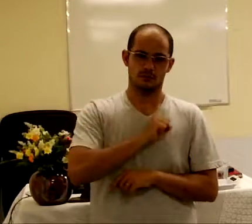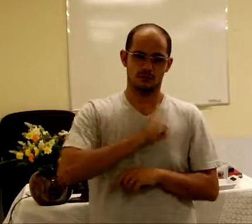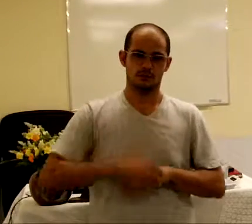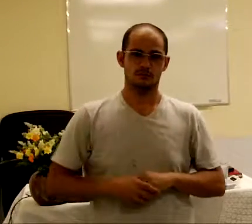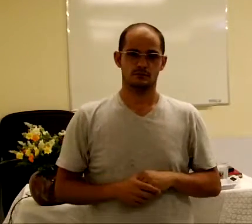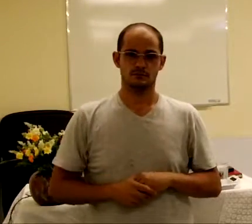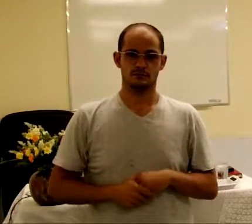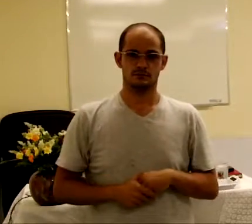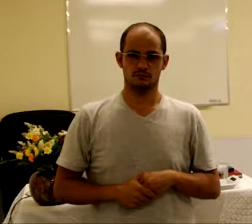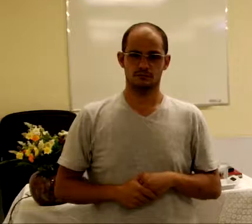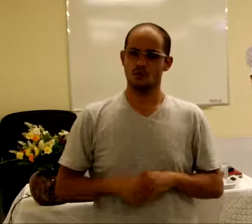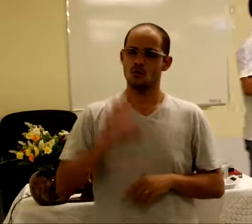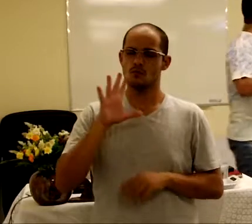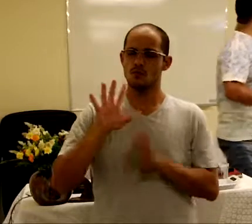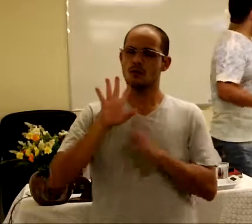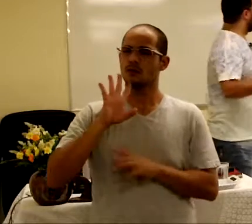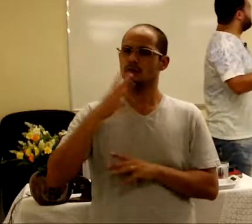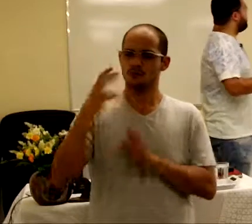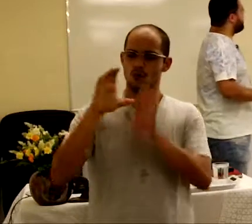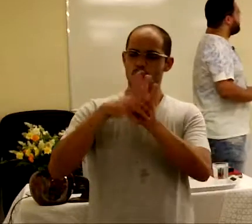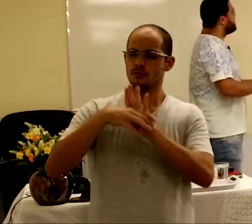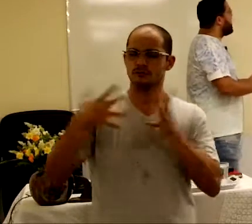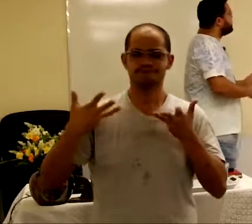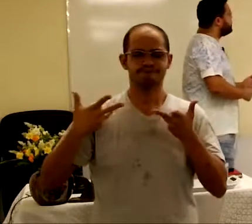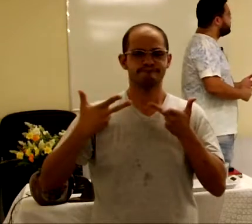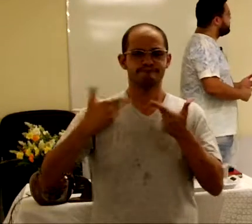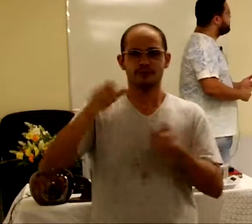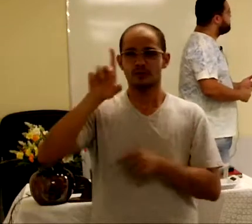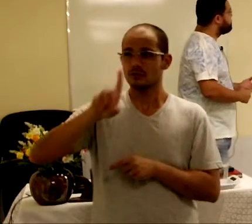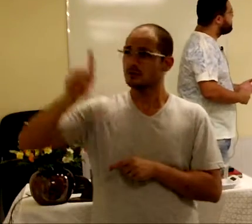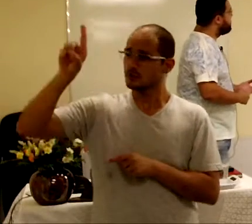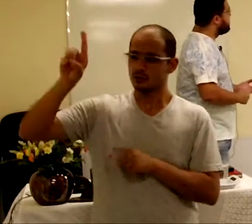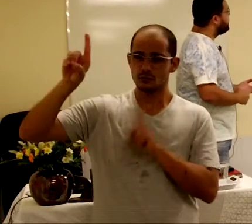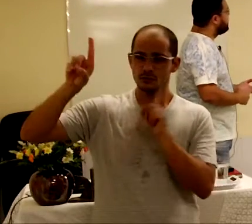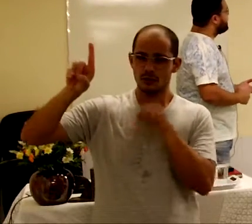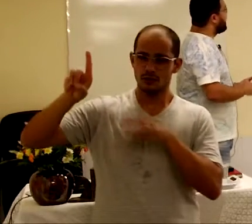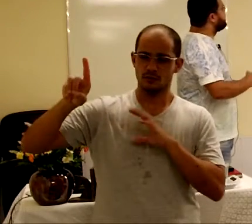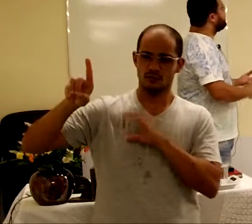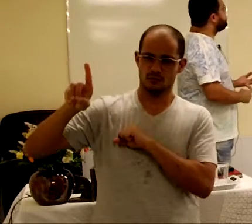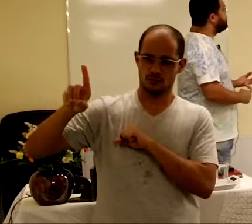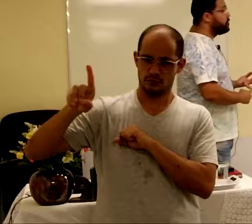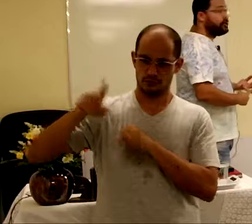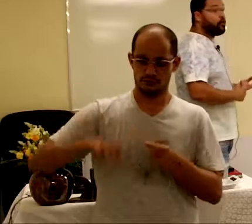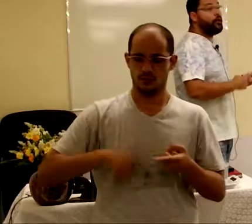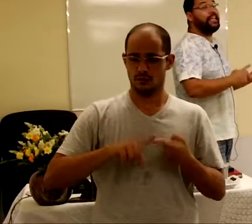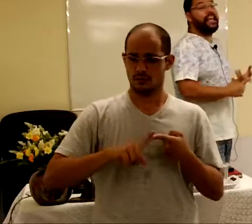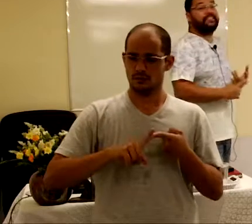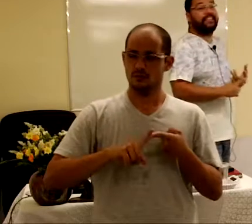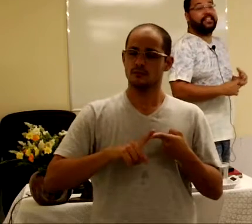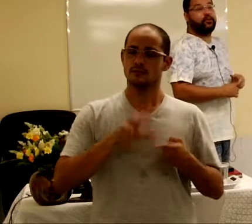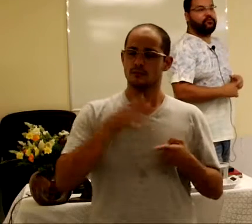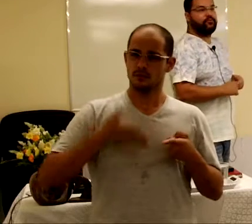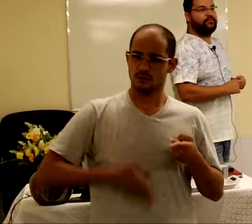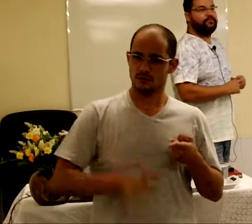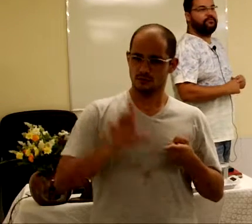é espetacular. Deus é amor. Você veja, procede de Deus, nascido de Deus e conhece